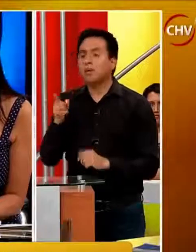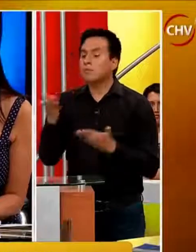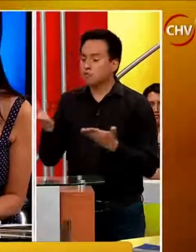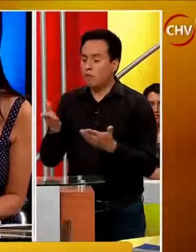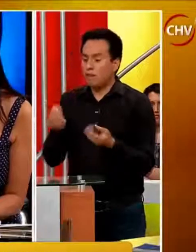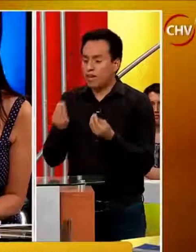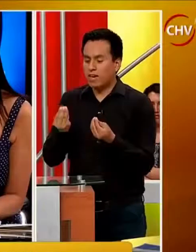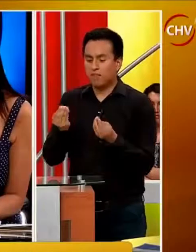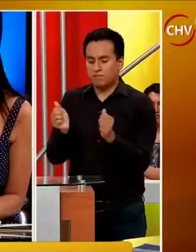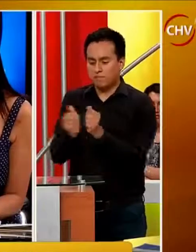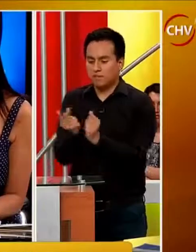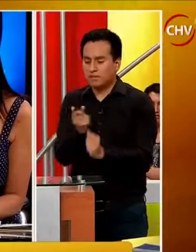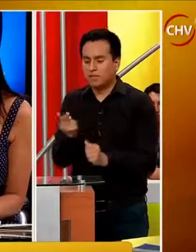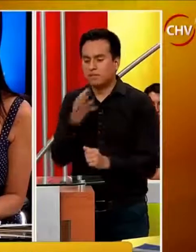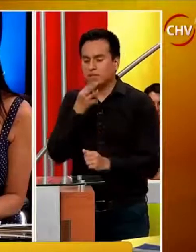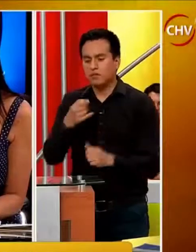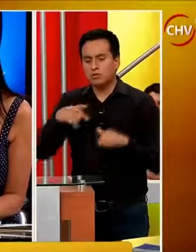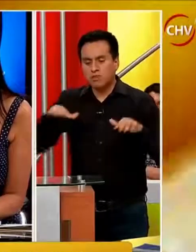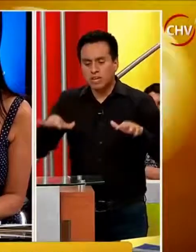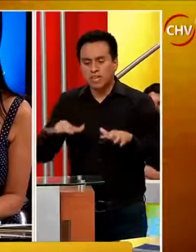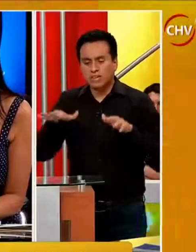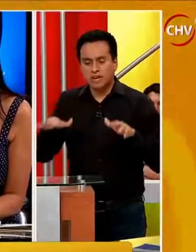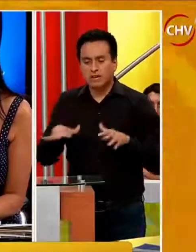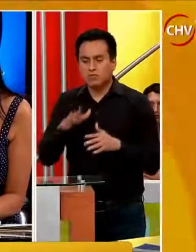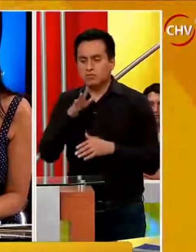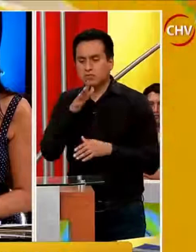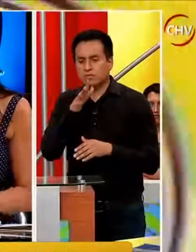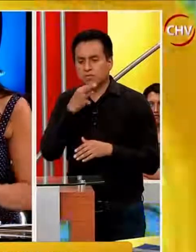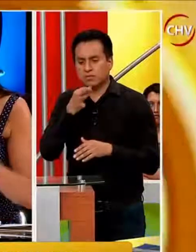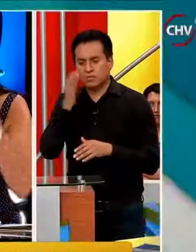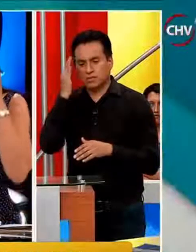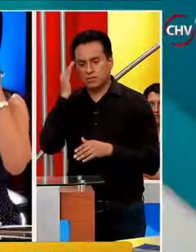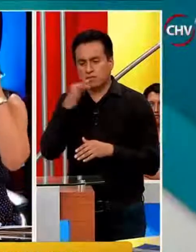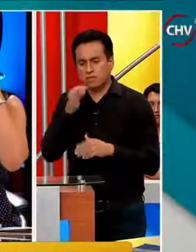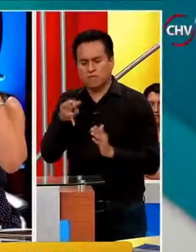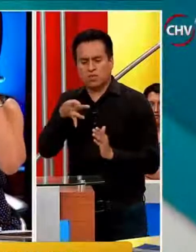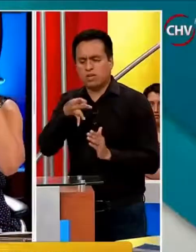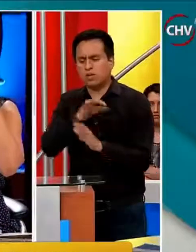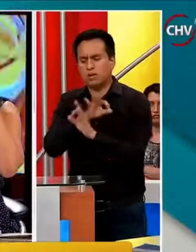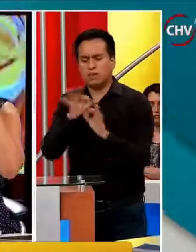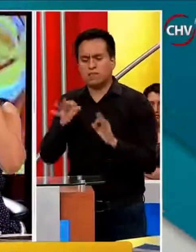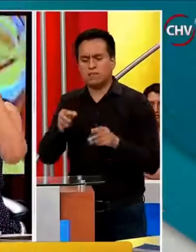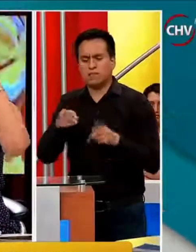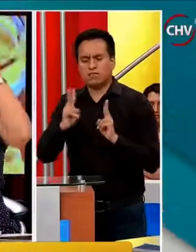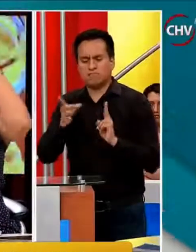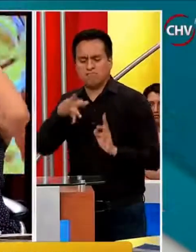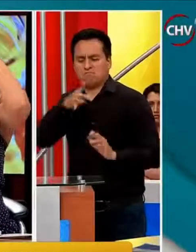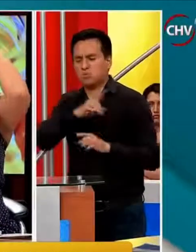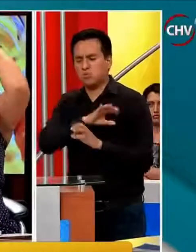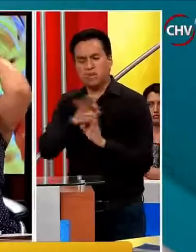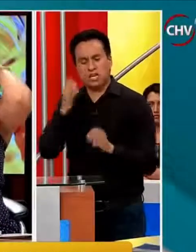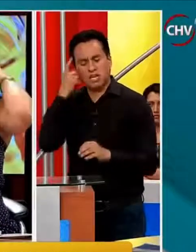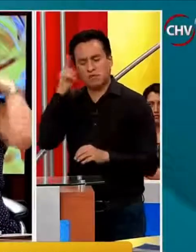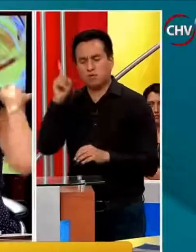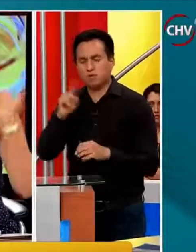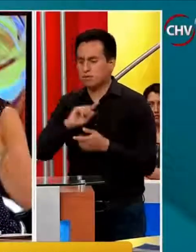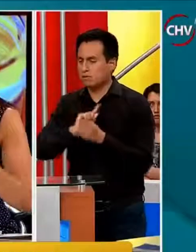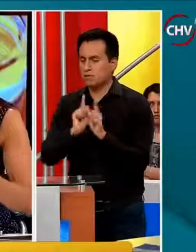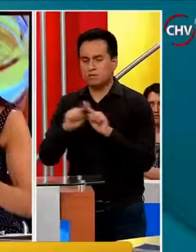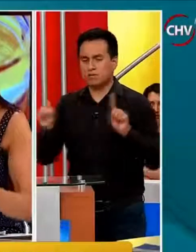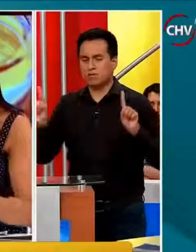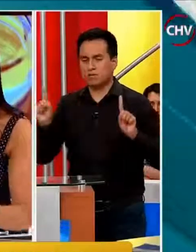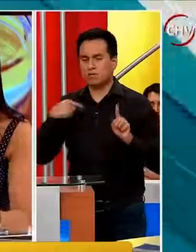tratado de darle, no sé, yo creo que no le he vulnerado jamás sus derechos, todo lo contrario. Todo lo contrario, lo he ayudado en todo.